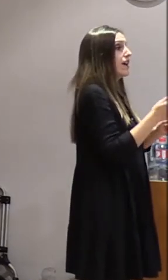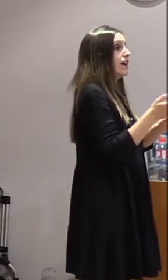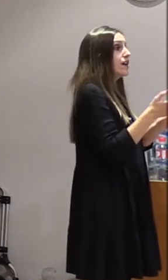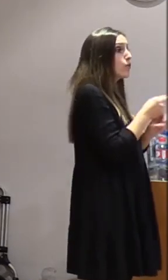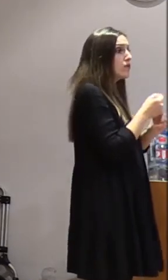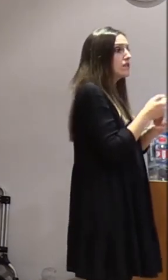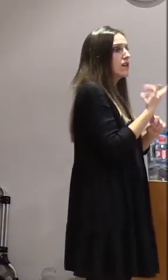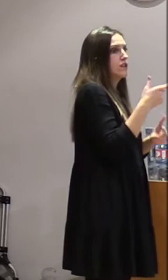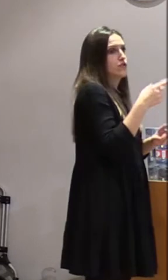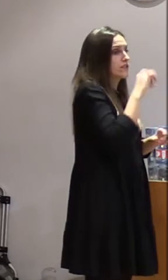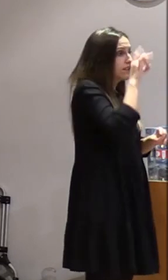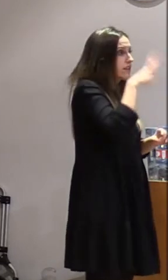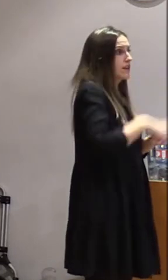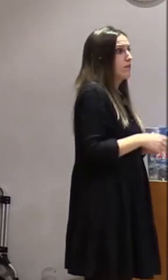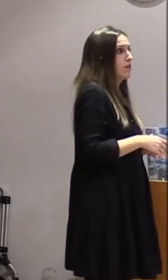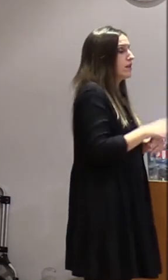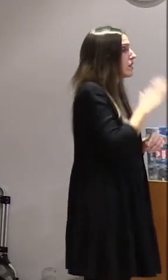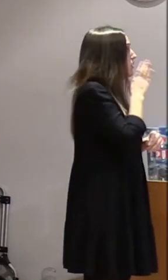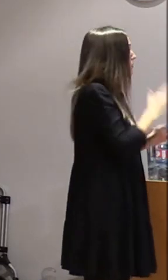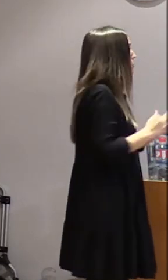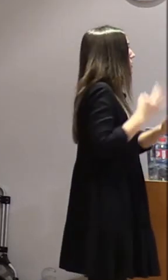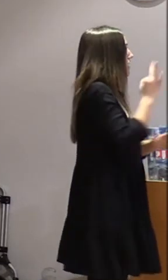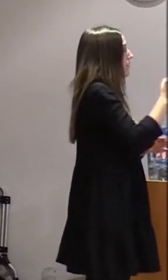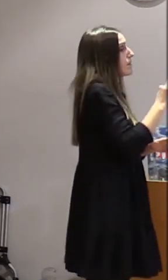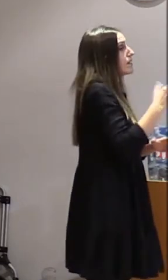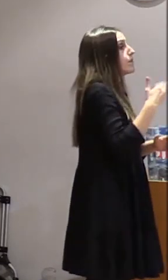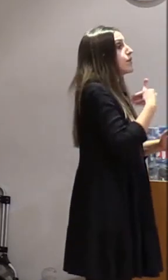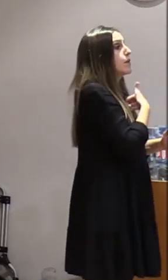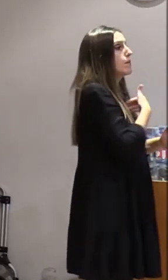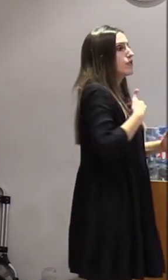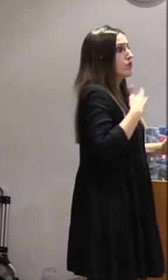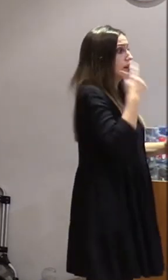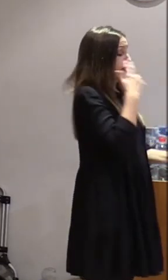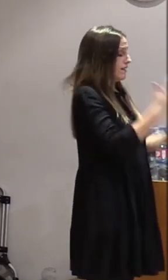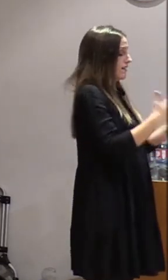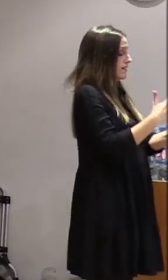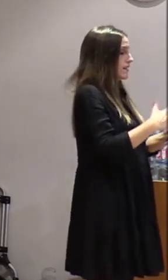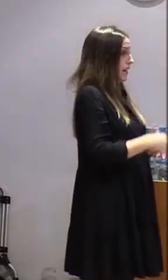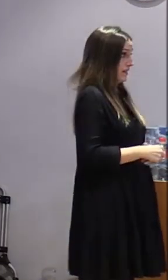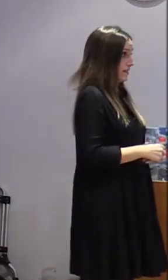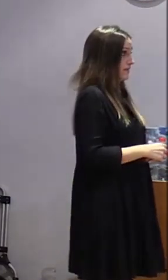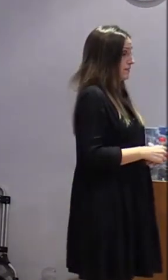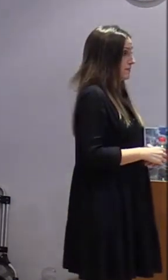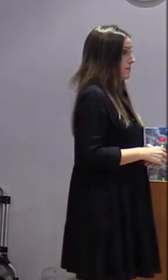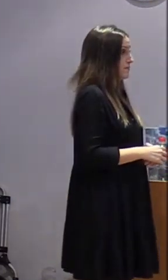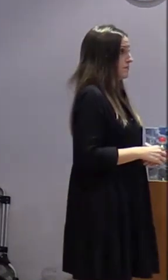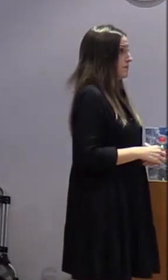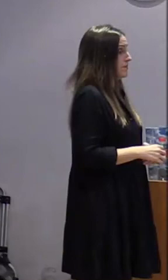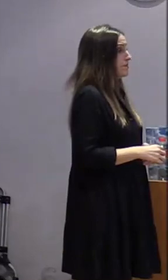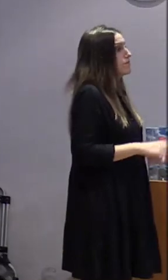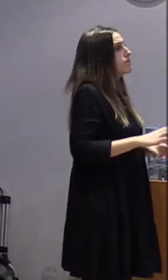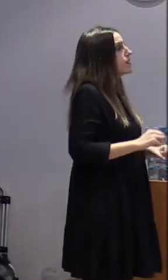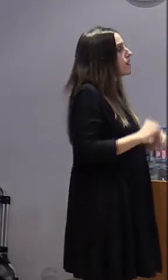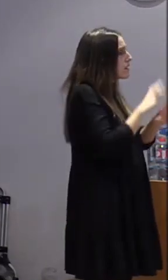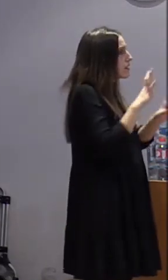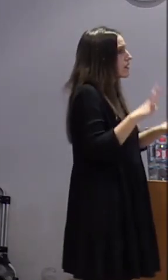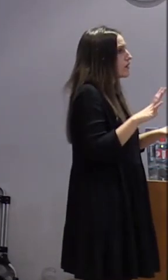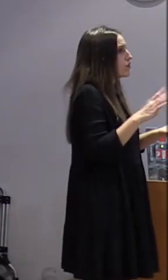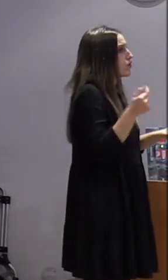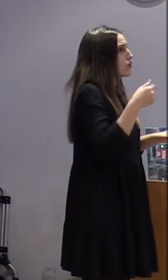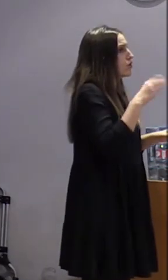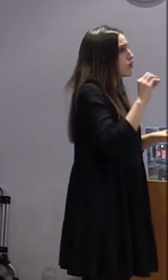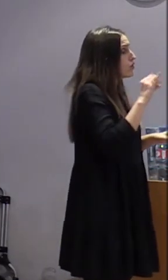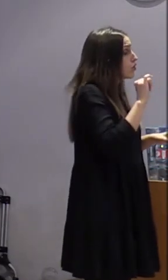para él, porque incluso los personajes resaltan con el fondo blanco detrás, es real. Claro, Goya